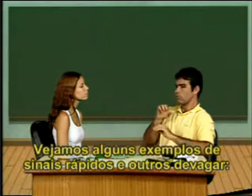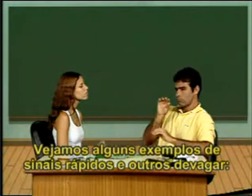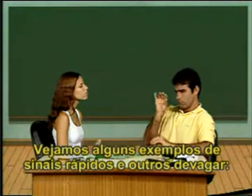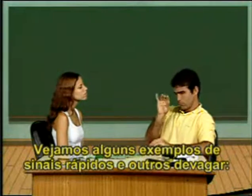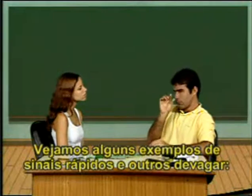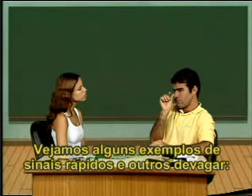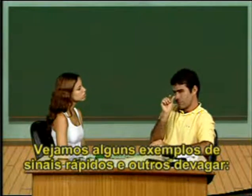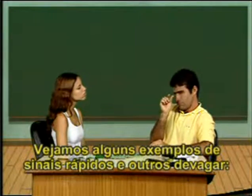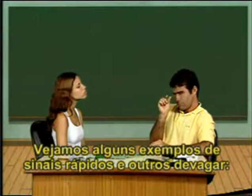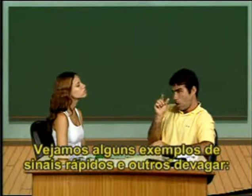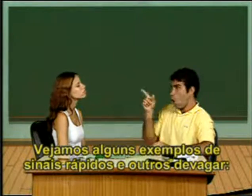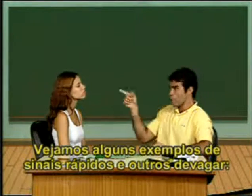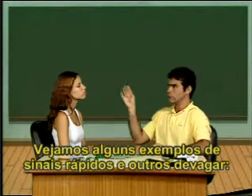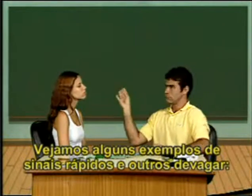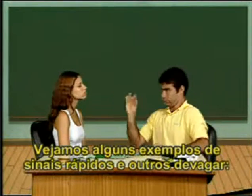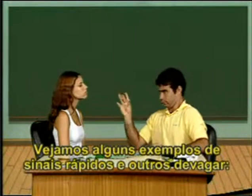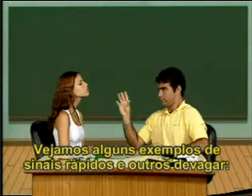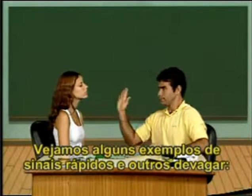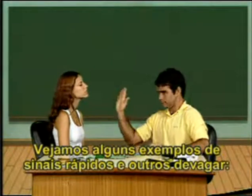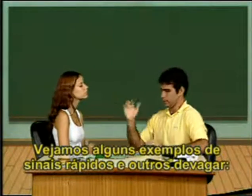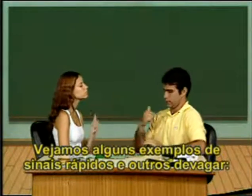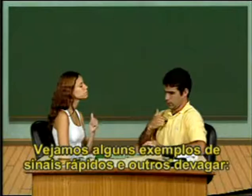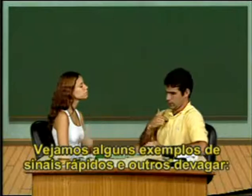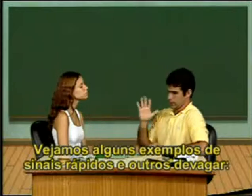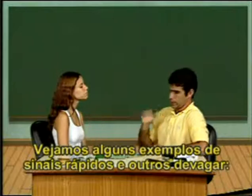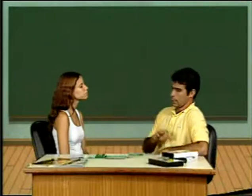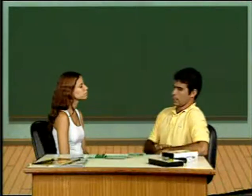Vejamos alguns exemplos de sinais rápidos e outros devagar.